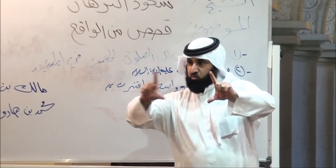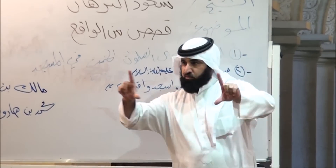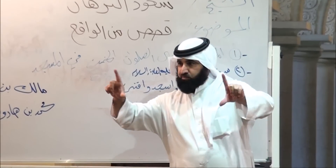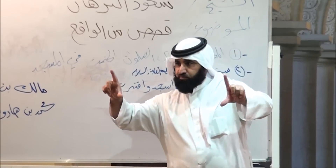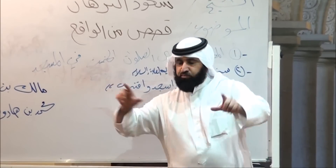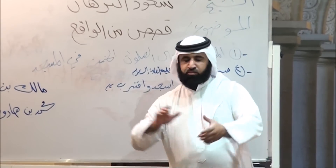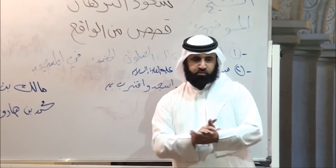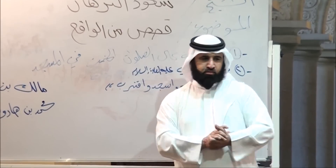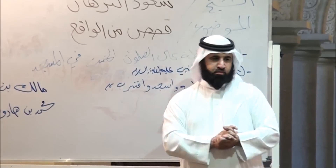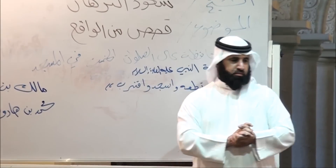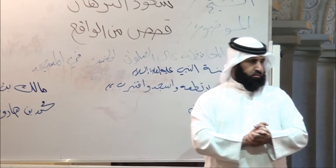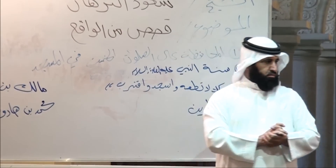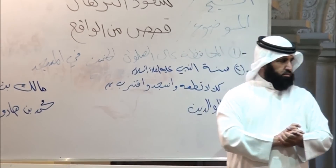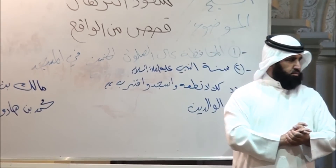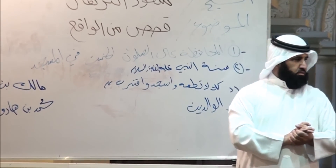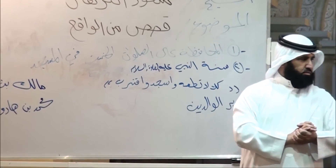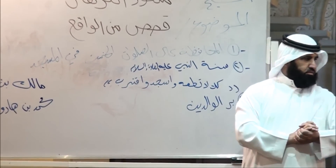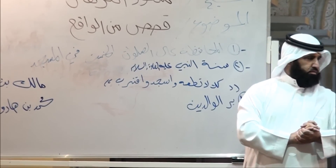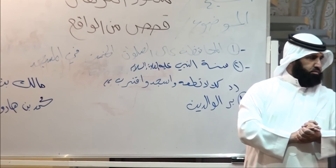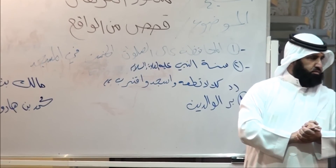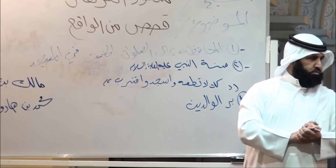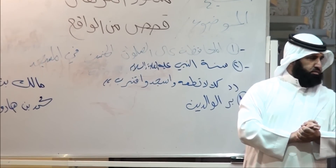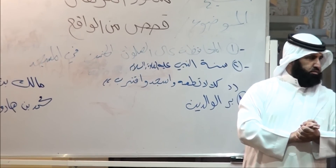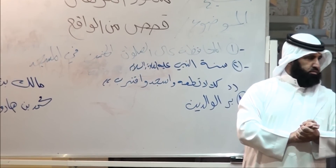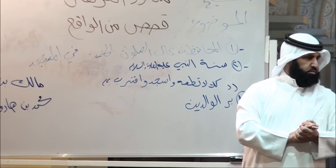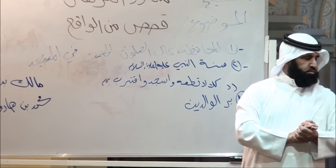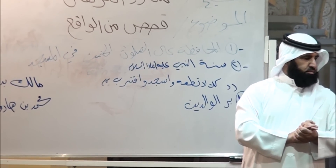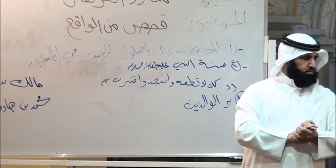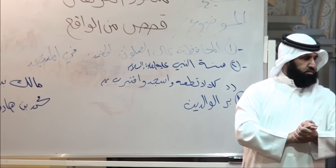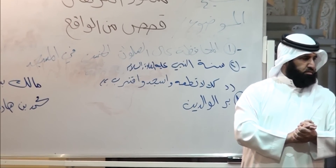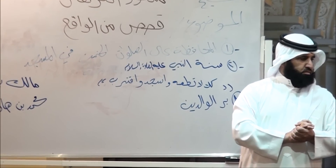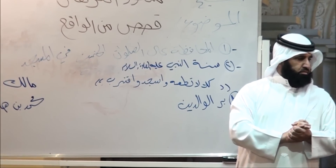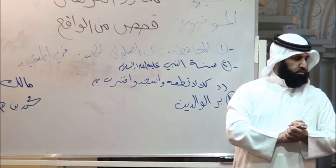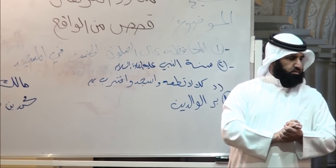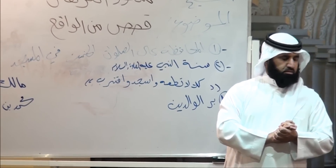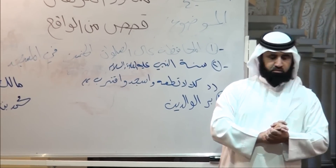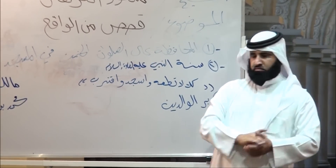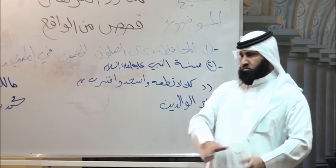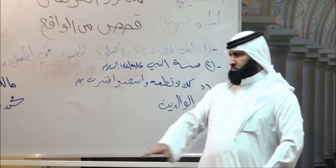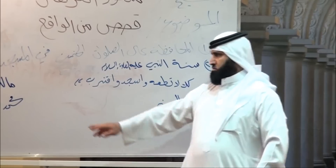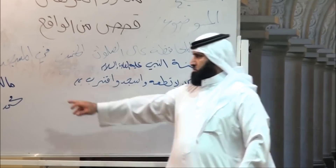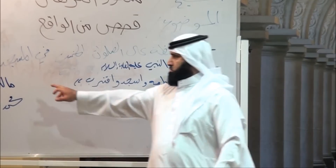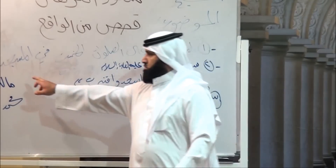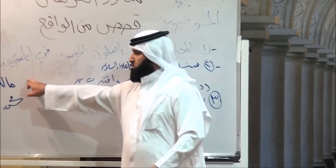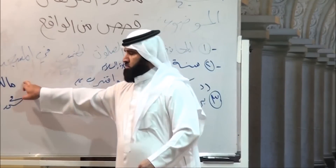اعلم يا مالك أن الله يوم القيامة يجمع بين محمد بن هارون وأمه.